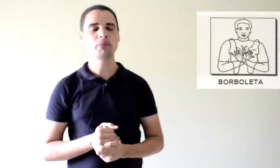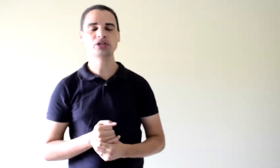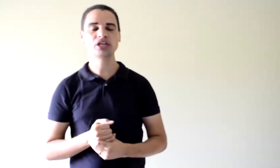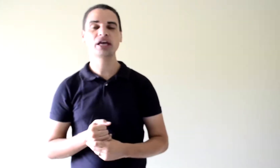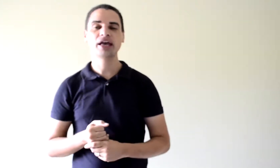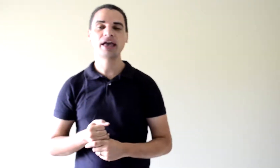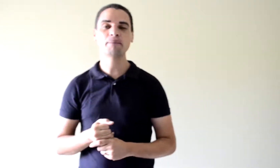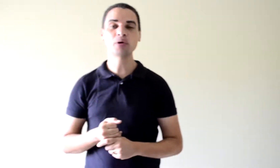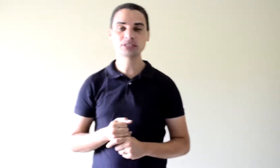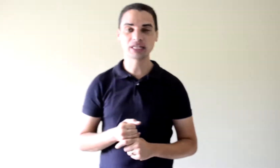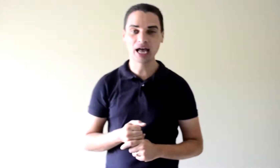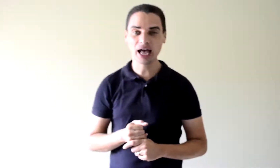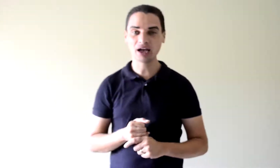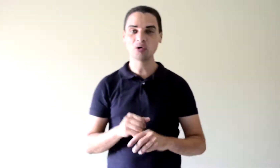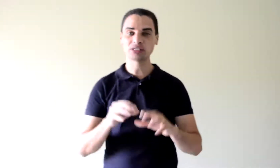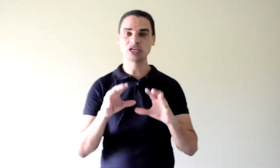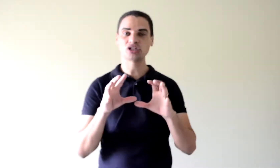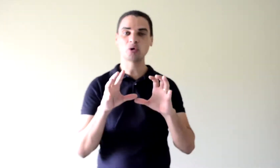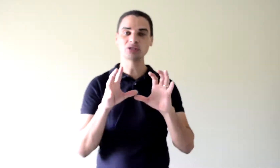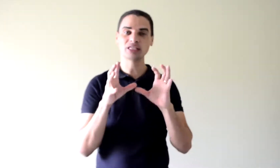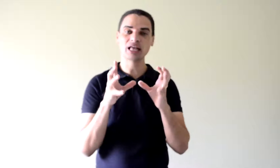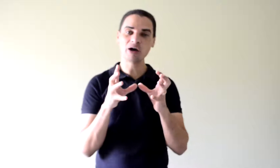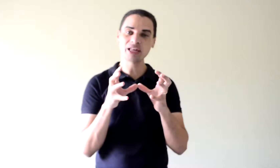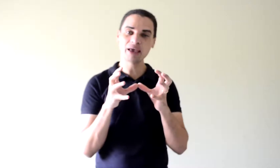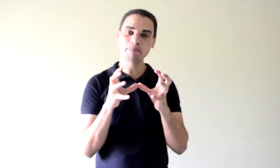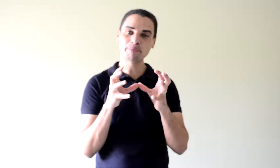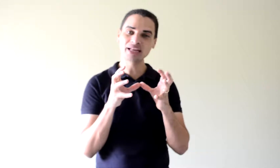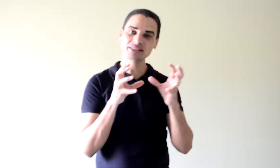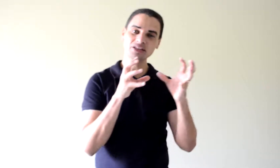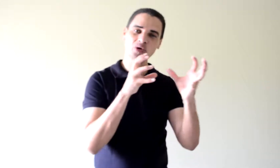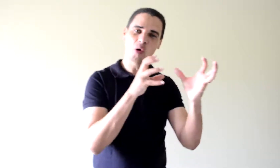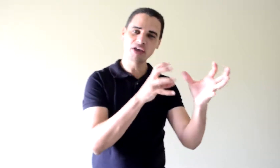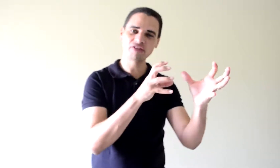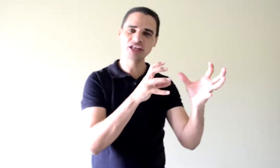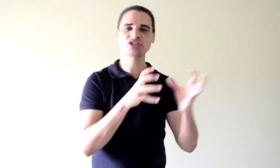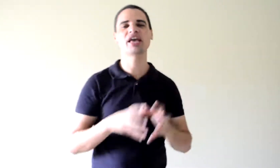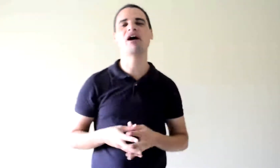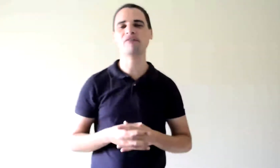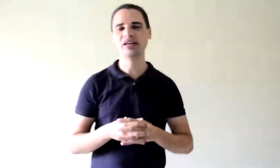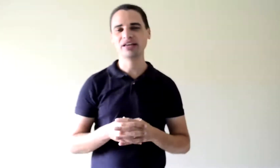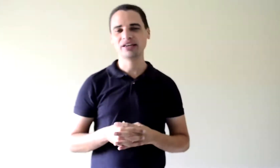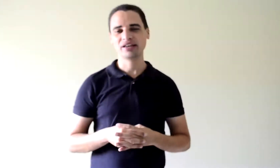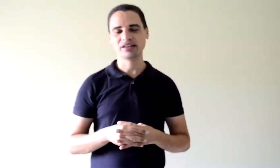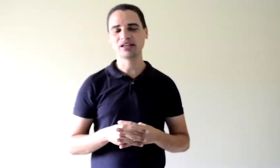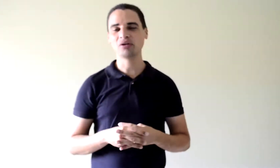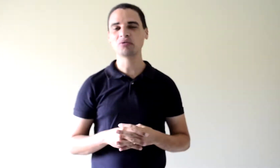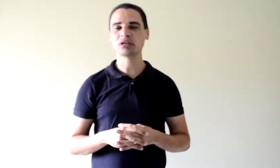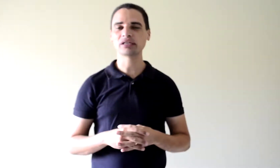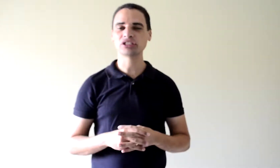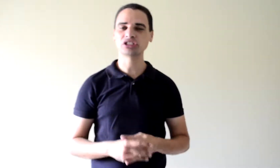pode mostrar, ou seja, o sinal ele é parecido com o referente real. Então, a gente